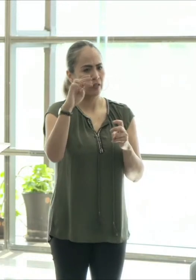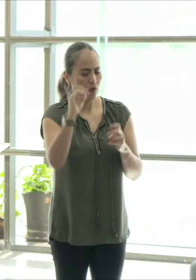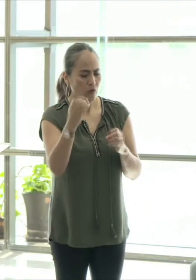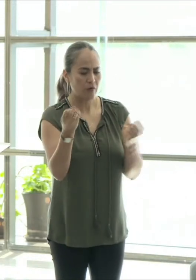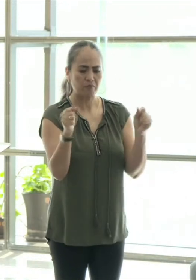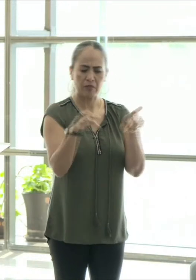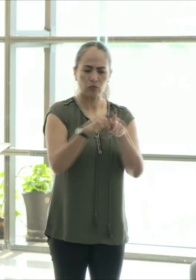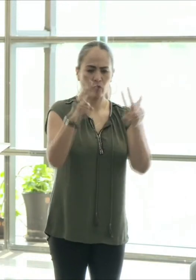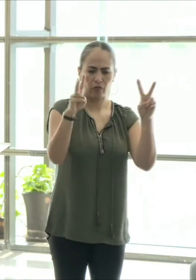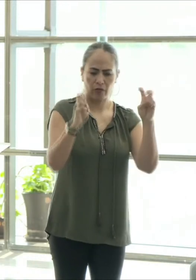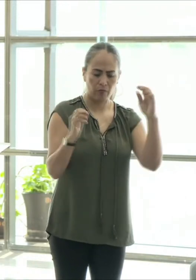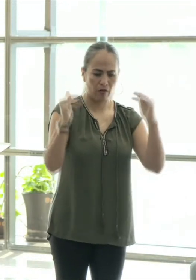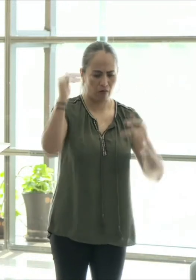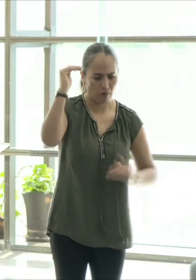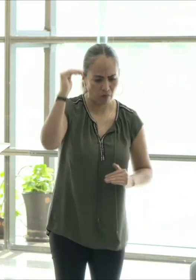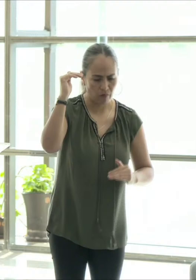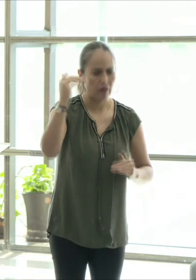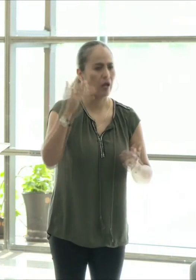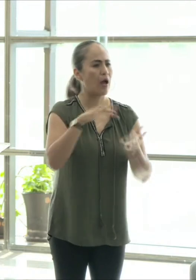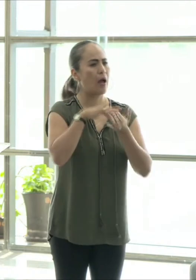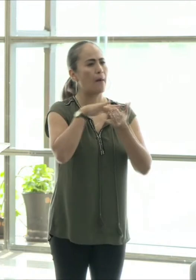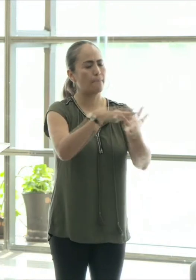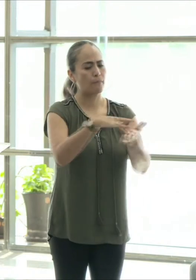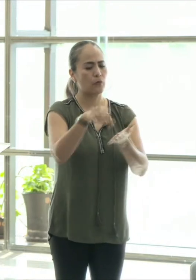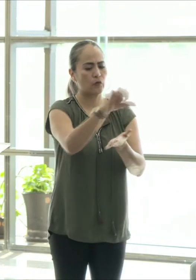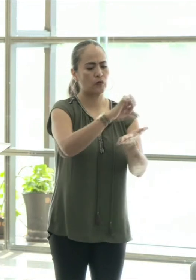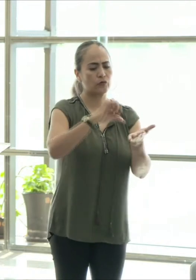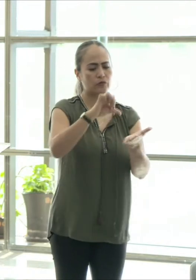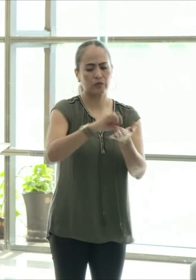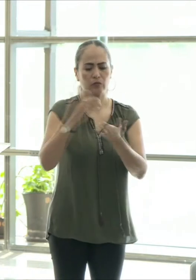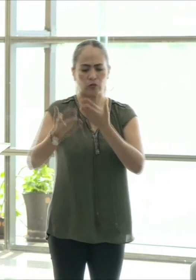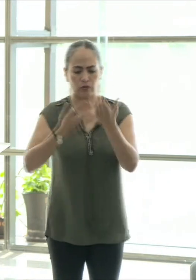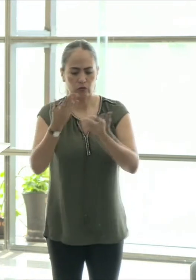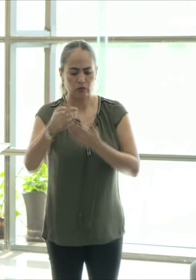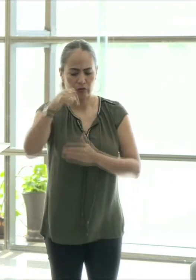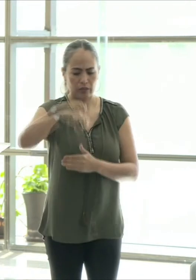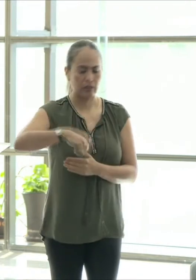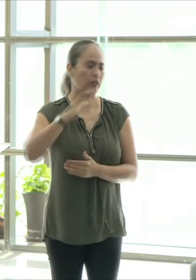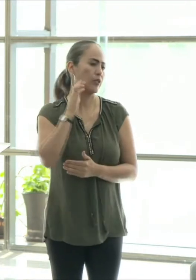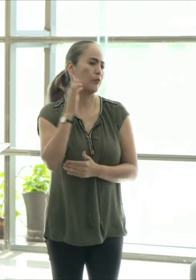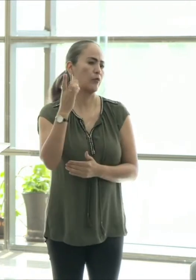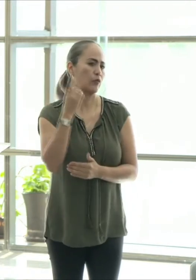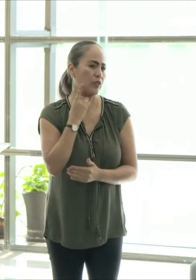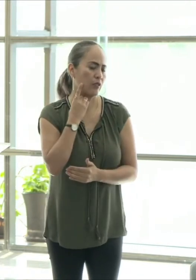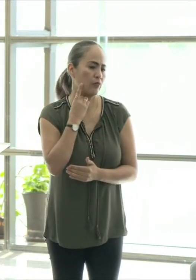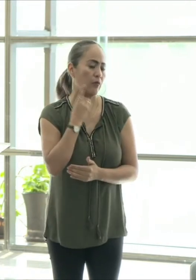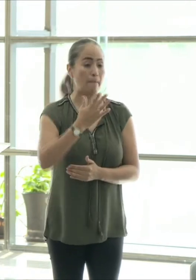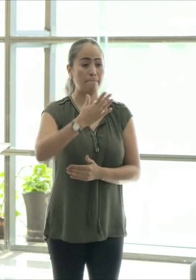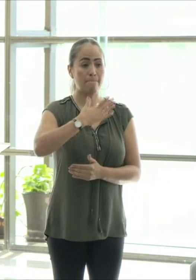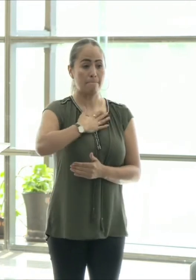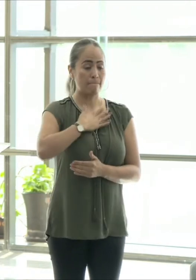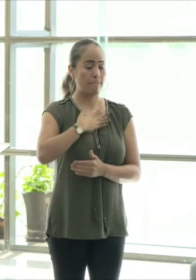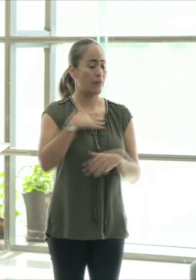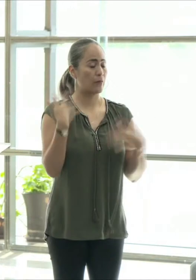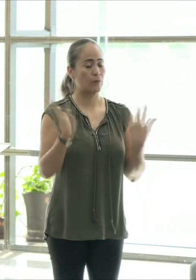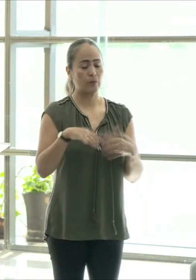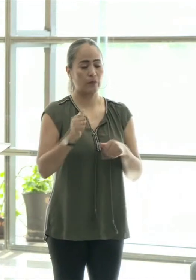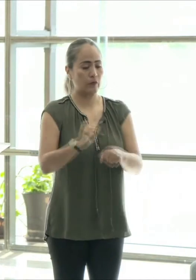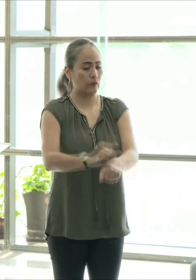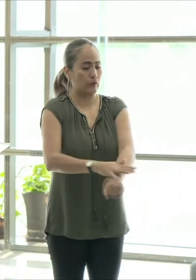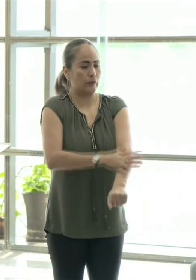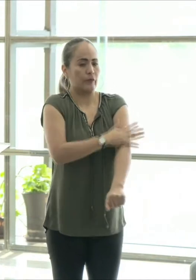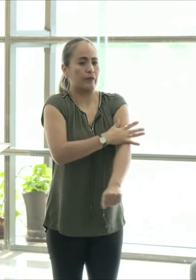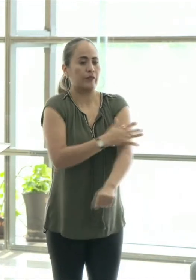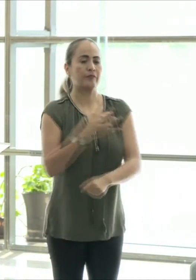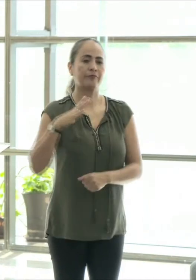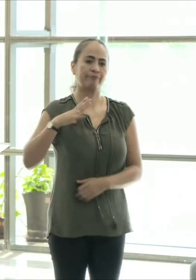desigualdad con el apoyo de los centros de estudio de la cámara de diputados no puede ser para mí más que motivo de alegría y